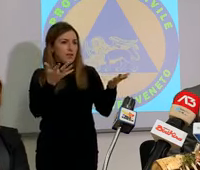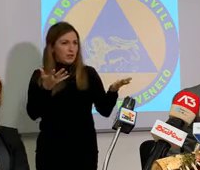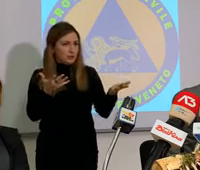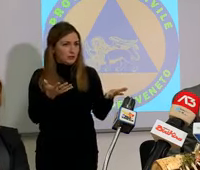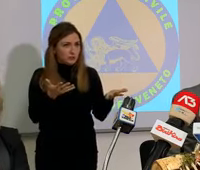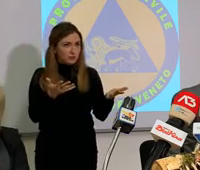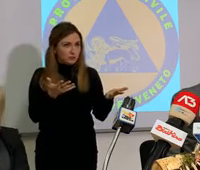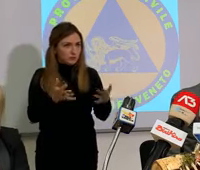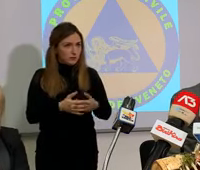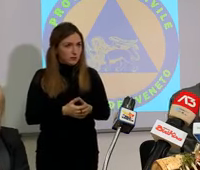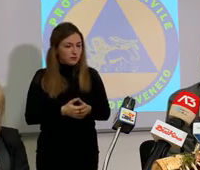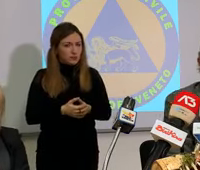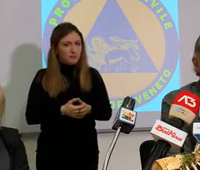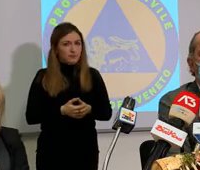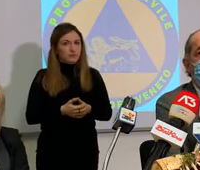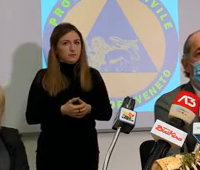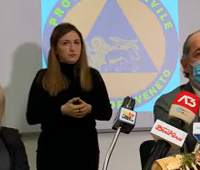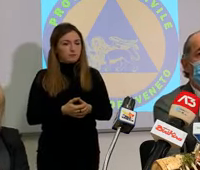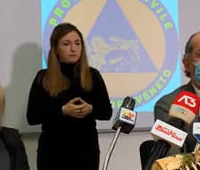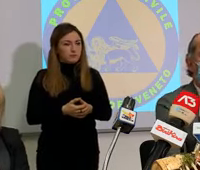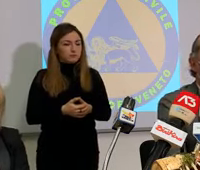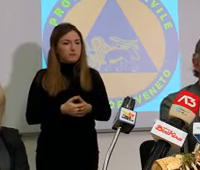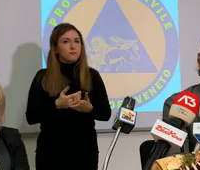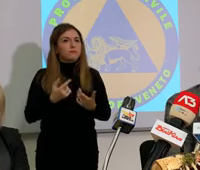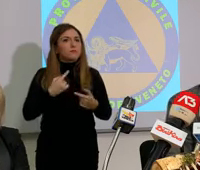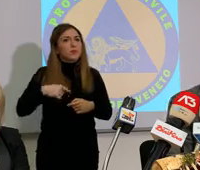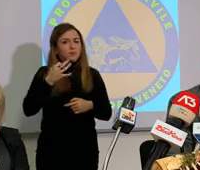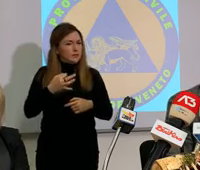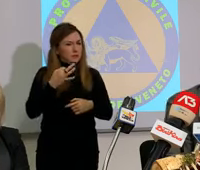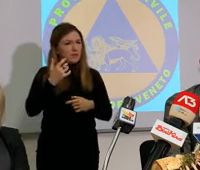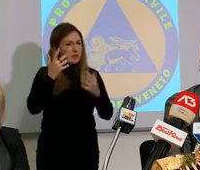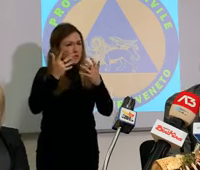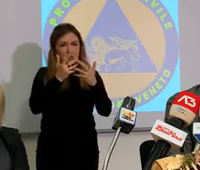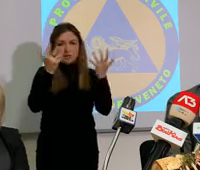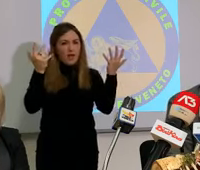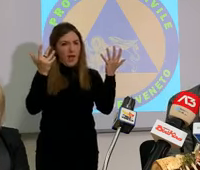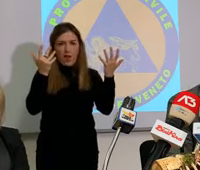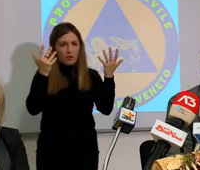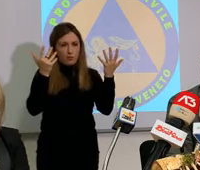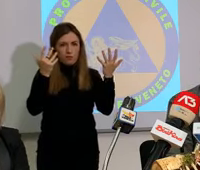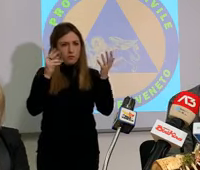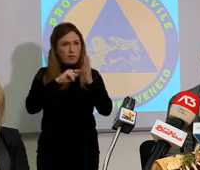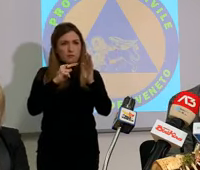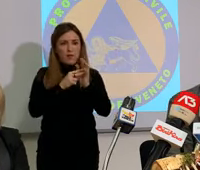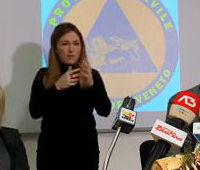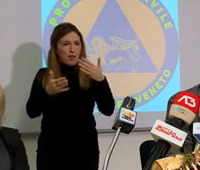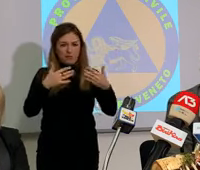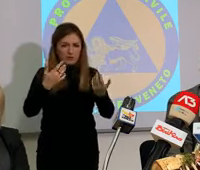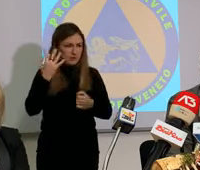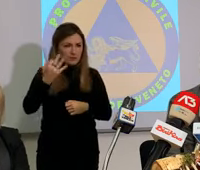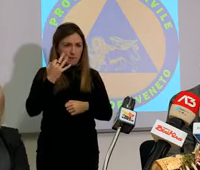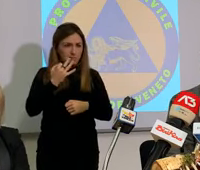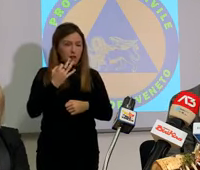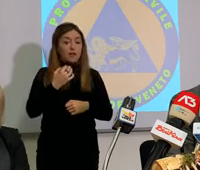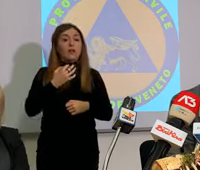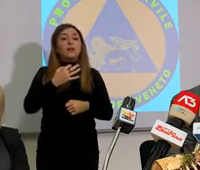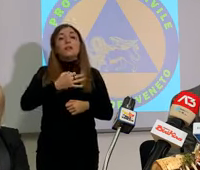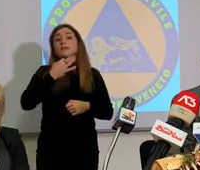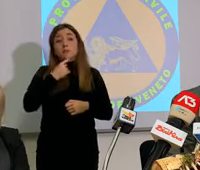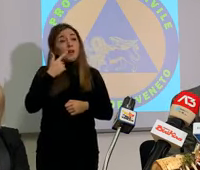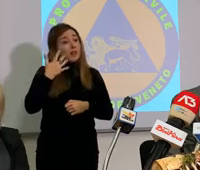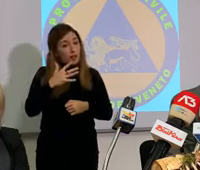punto di vista epidemiologico noi abbiamo sempre avuto chiaro qual è il tema di questa emergenza come abbiamo anche sempre detto che un lockdown non ce lo